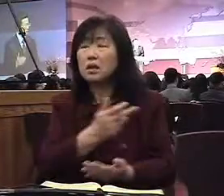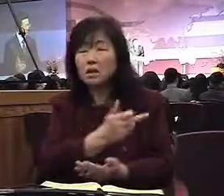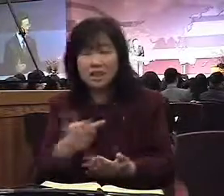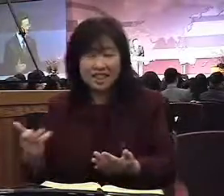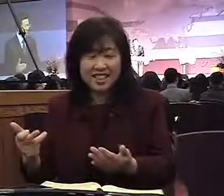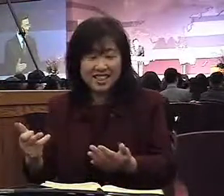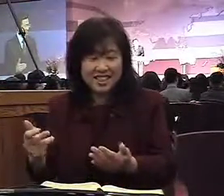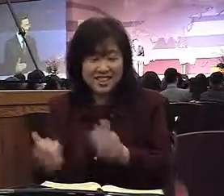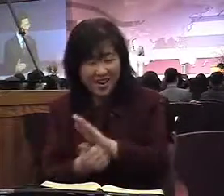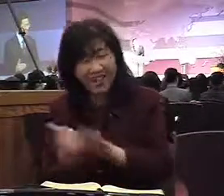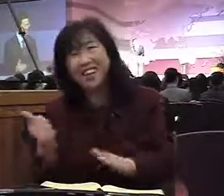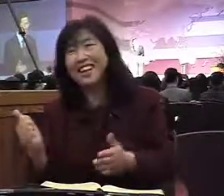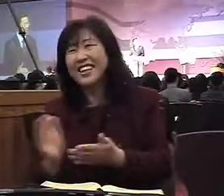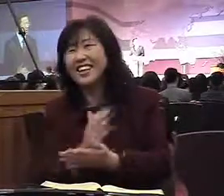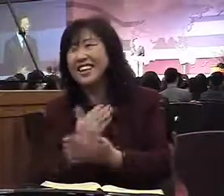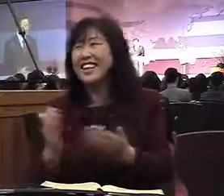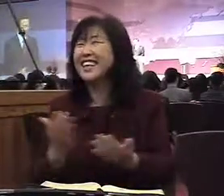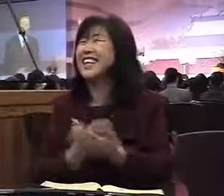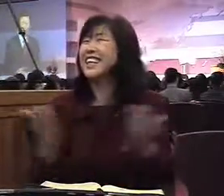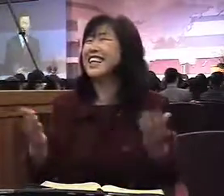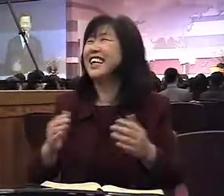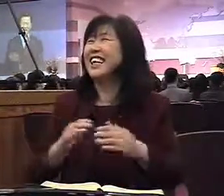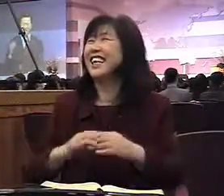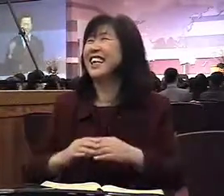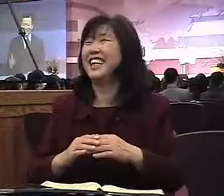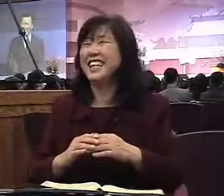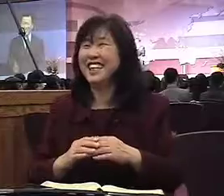소망을 베푸시니 전체가 아멘할 때까지